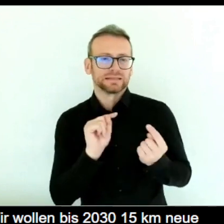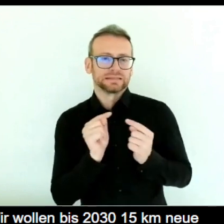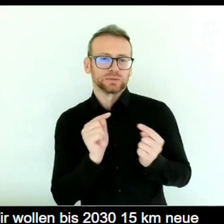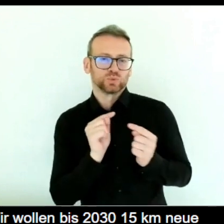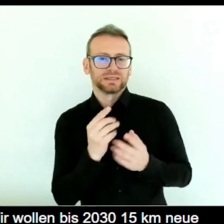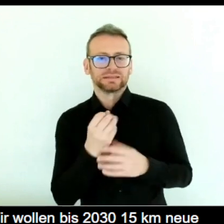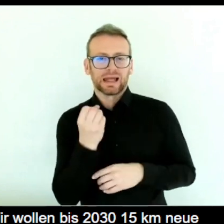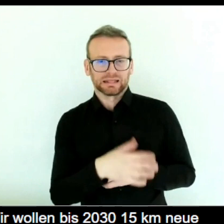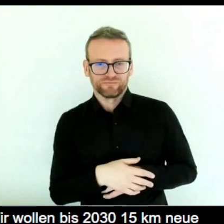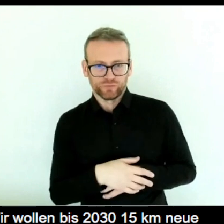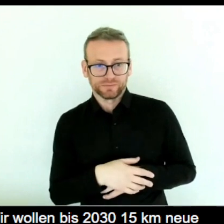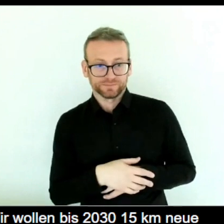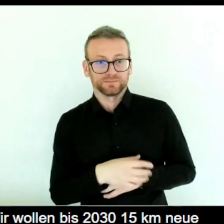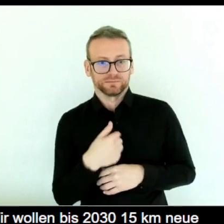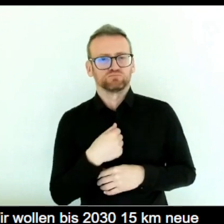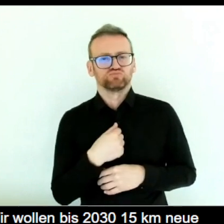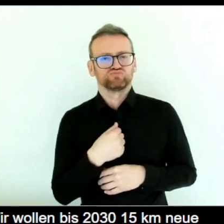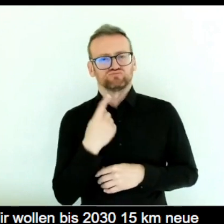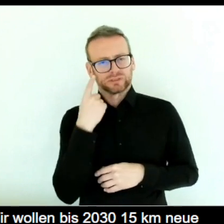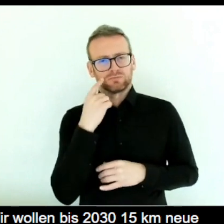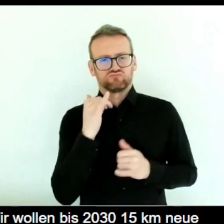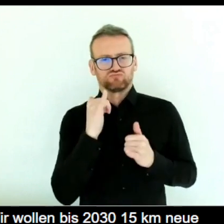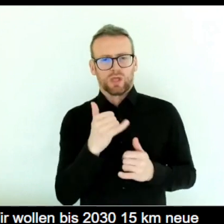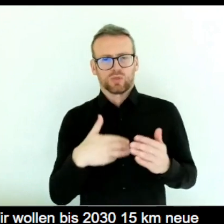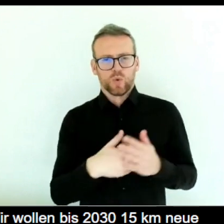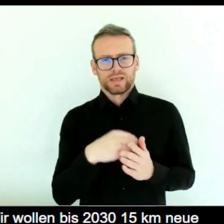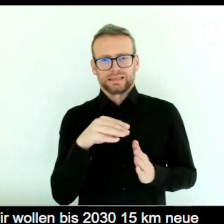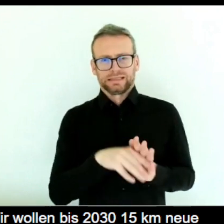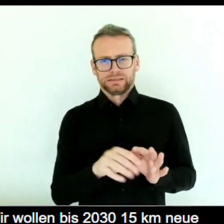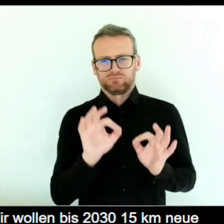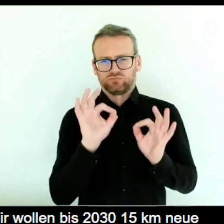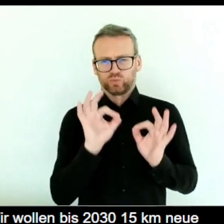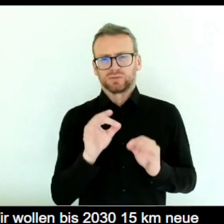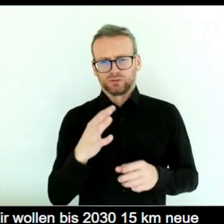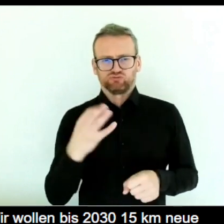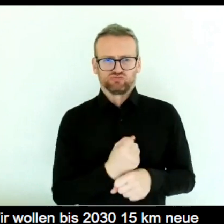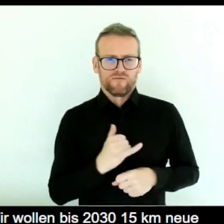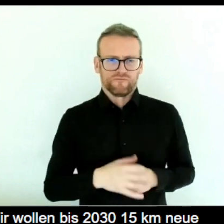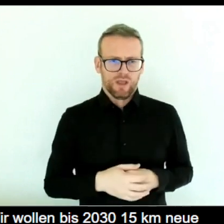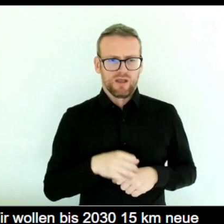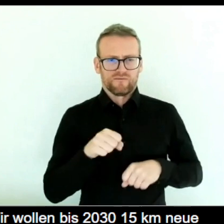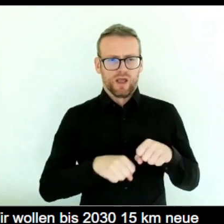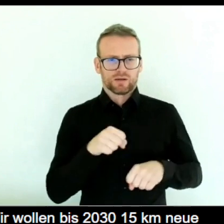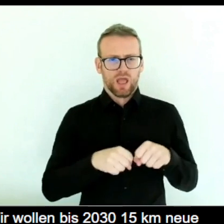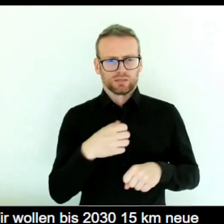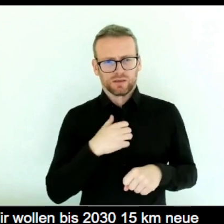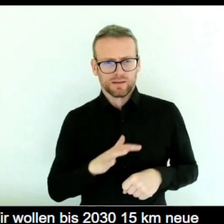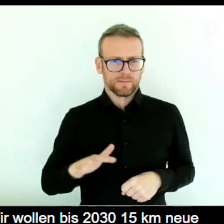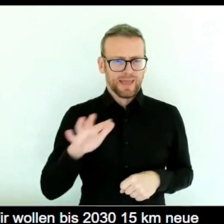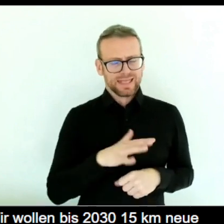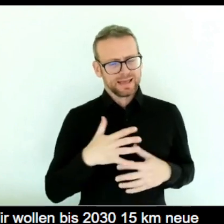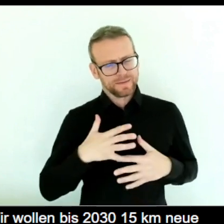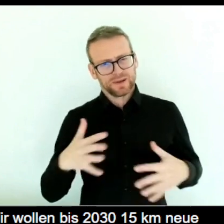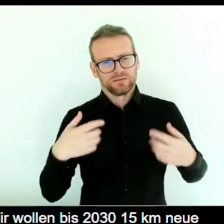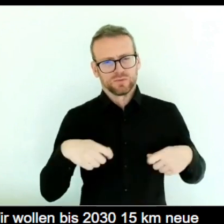in Oberbayern. Da hat gestern der Kreisausschuss im Landkreis Bad Hölz einstimmig dem Kreistag empfohlen, dass der Landkreis Bad Hölz